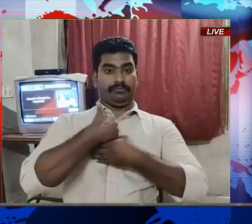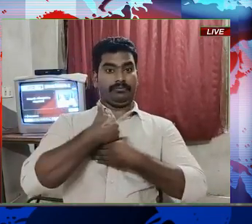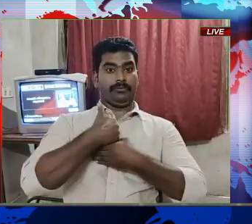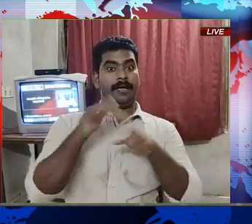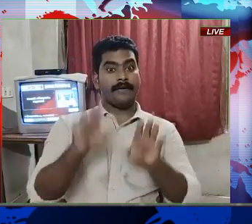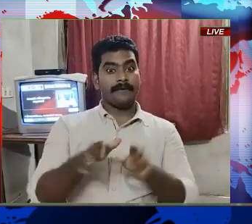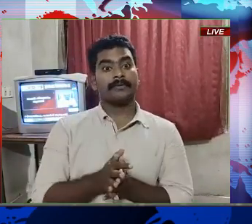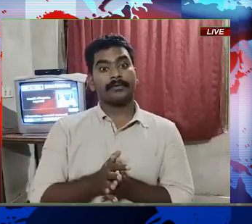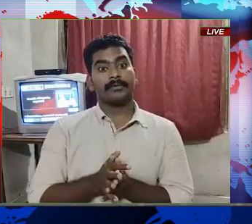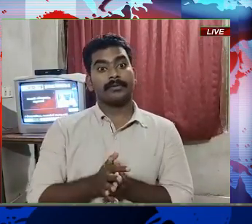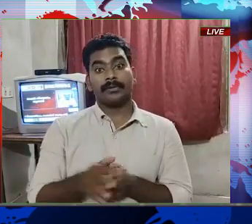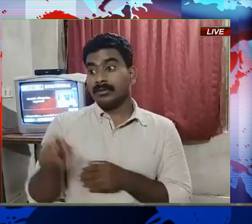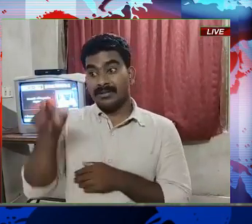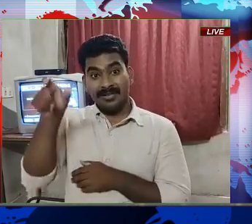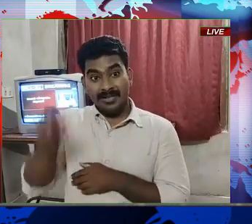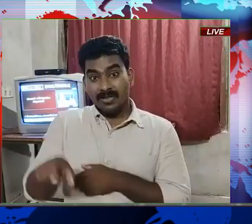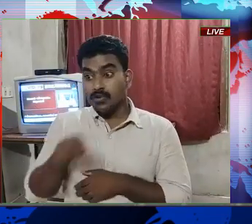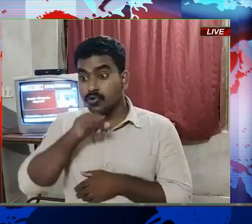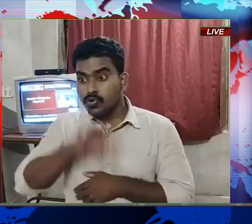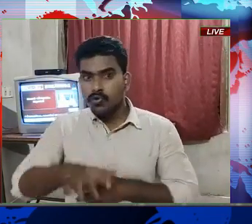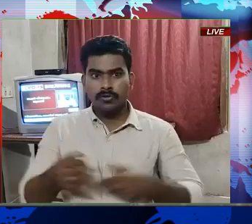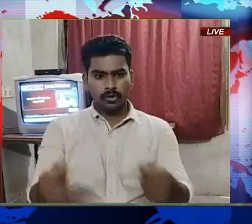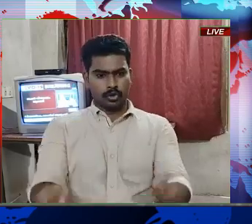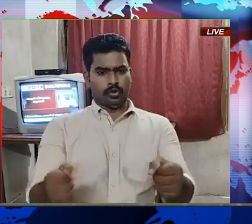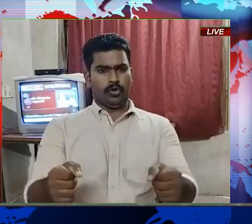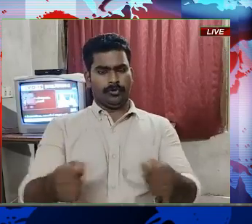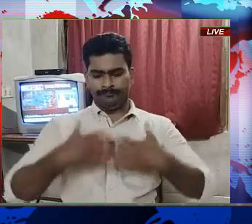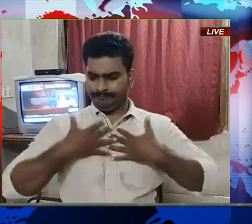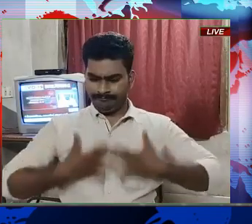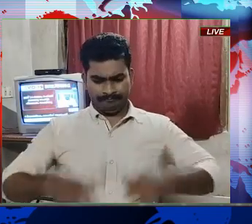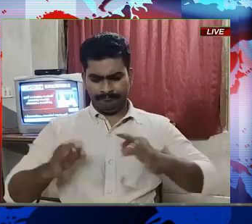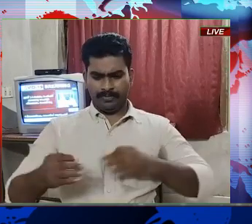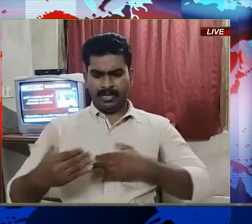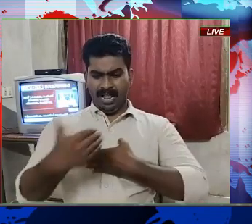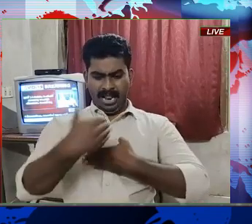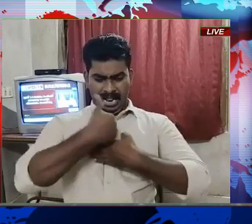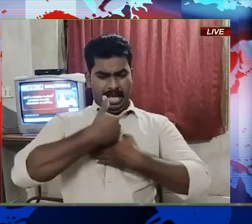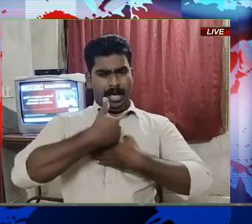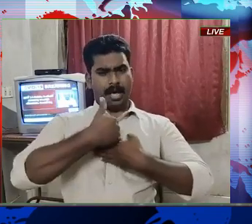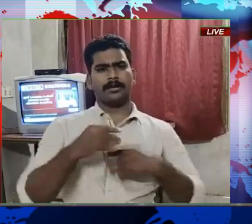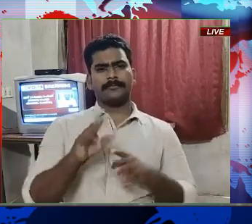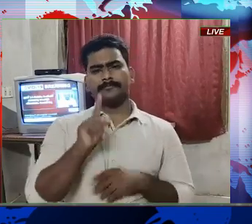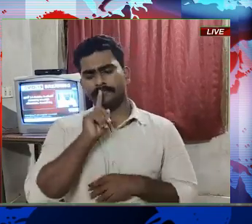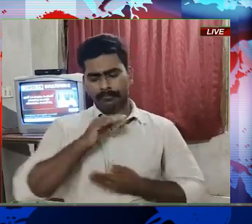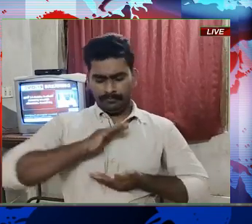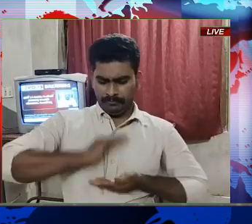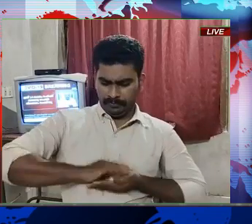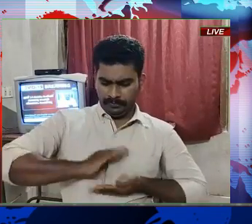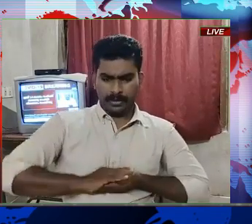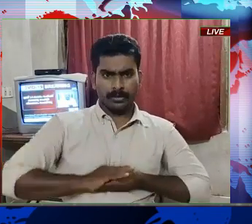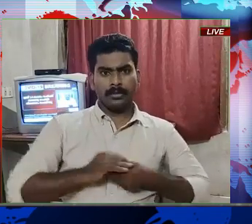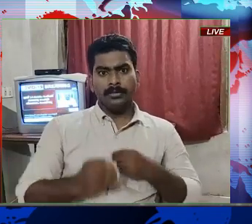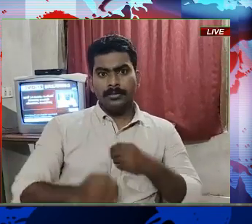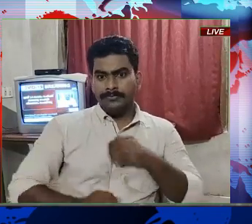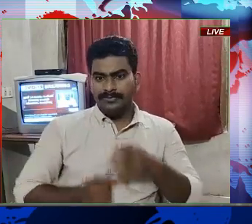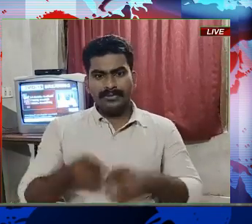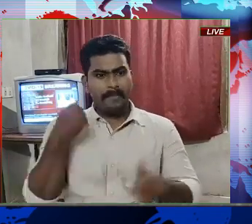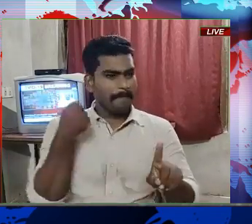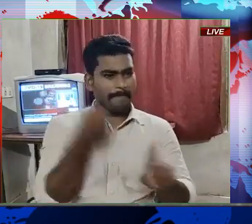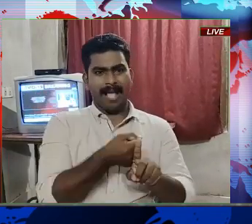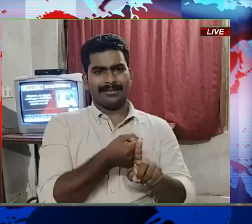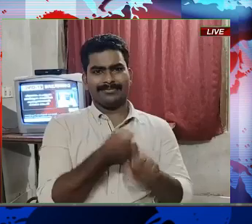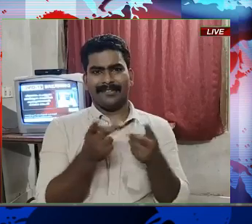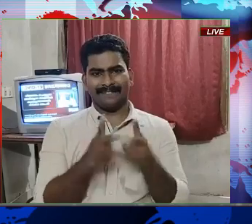നടപടികൾ ഇല്ലാതാകുന്നു എന്നല്ലേ. ഇപ്പോൾ നമ്മുടെ ആരാധനാലയങ്ങളെല്ലാം ഇതുപോലെ പ്രവർത്തിച്ചിരുന്നു എന്ന് വിചാരിക്കുക.